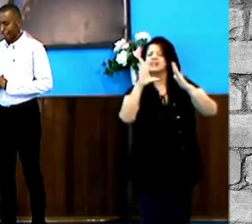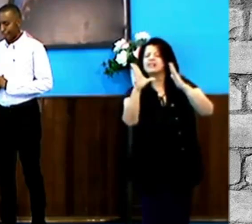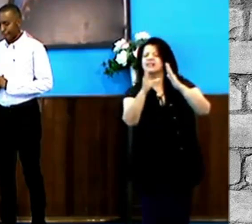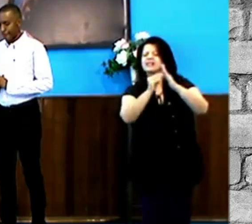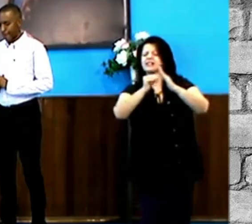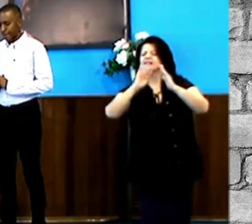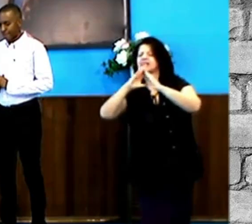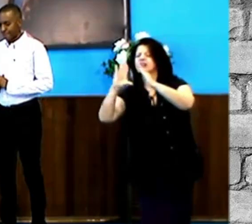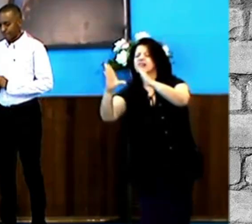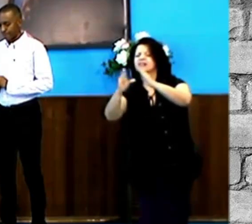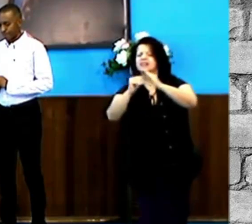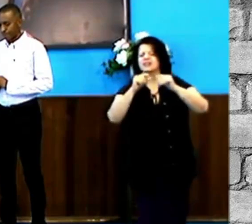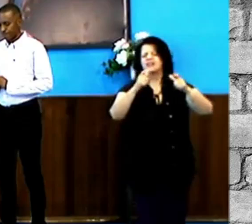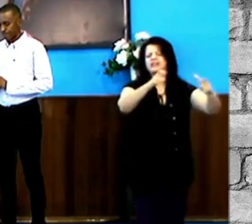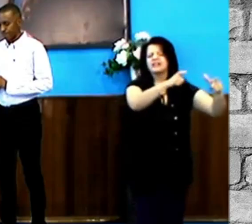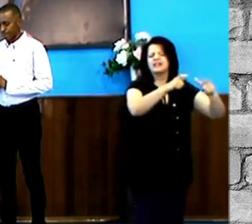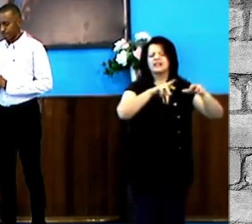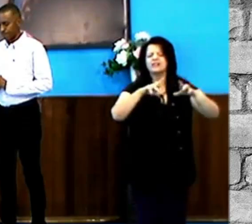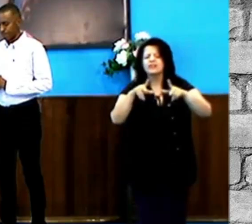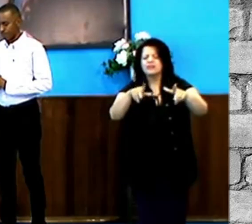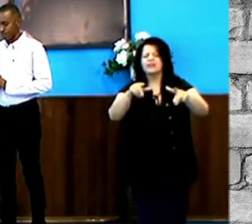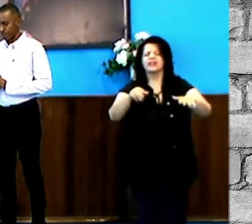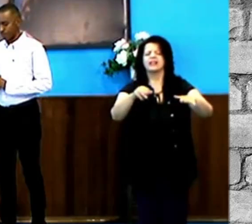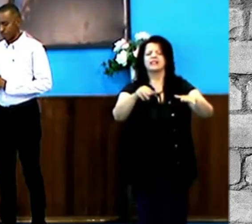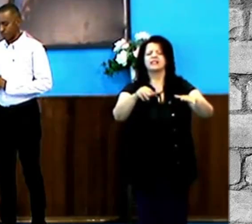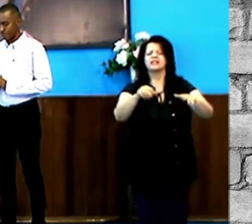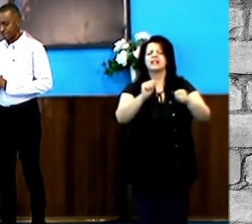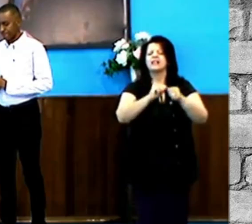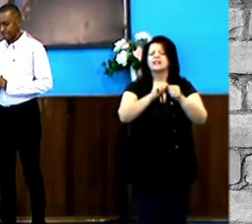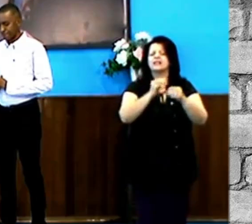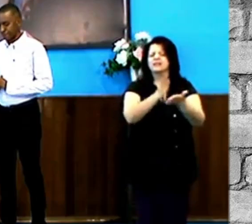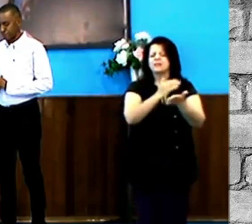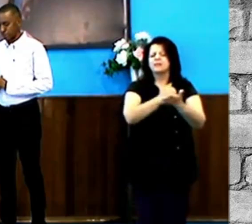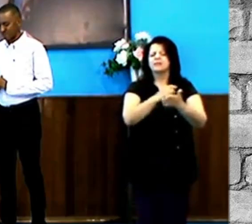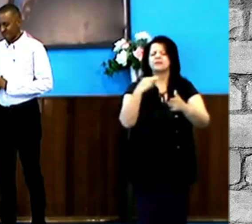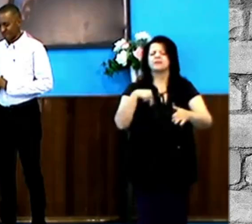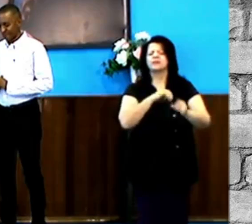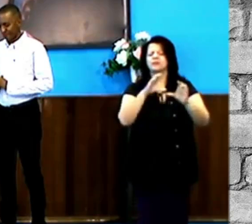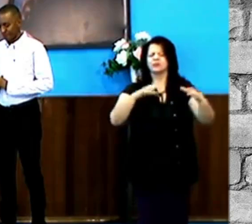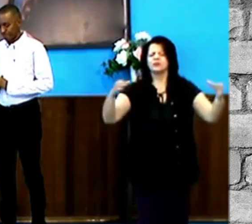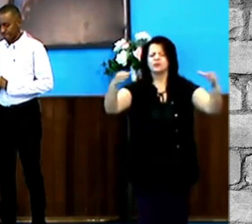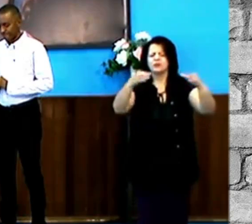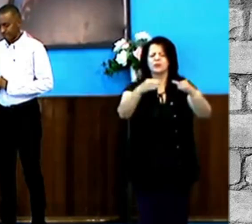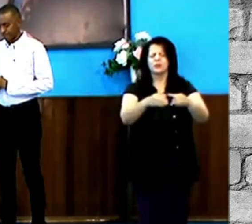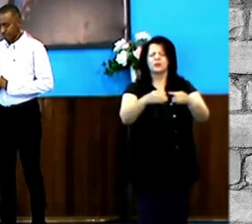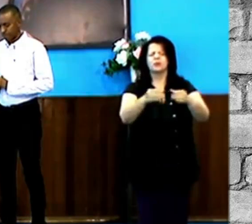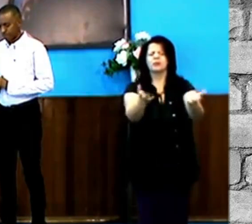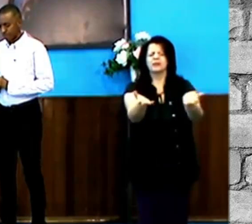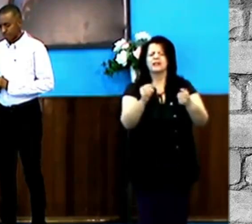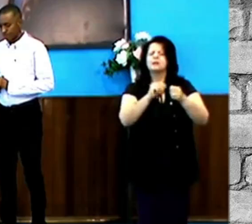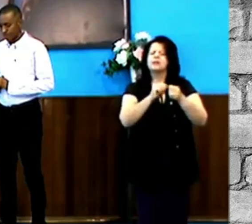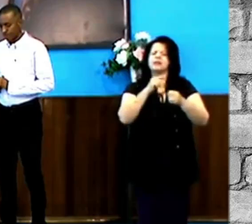que são importantes, ó Senhor, porque em todos os nossos corações, no coração da liderança, está a cumprir com a Tua vontade, ó